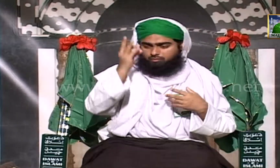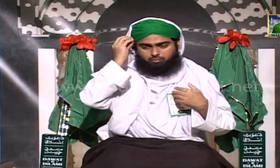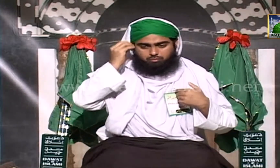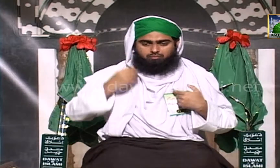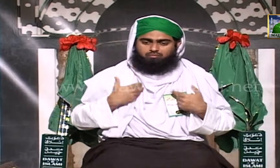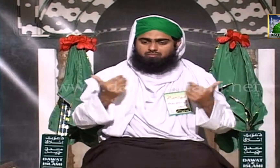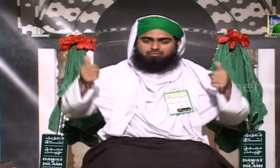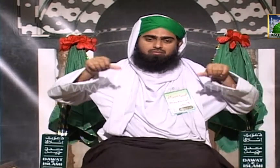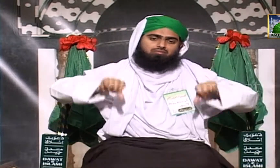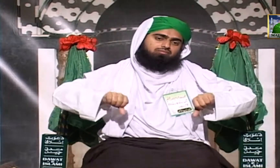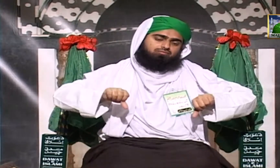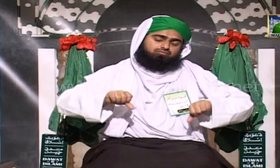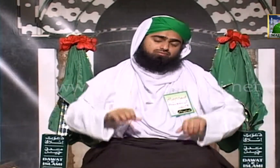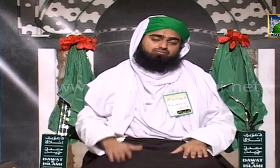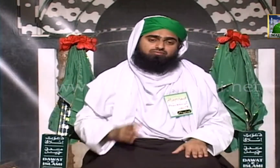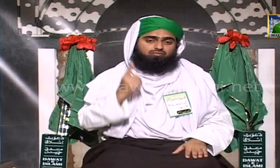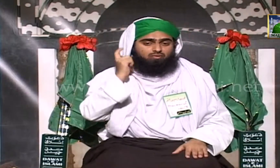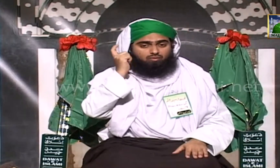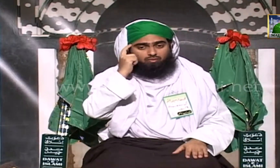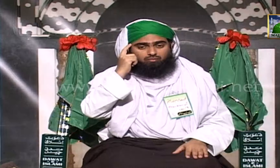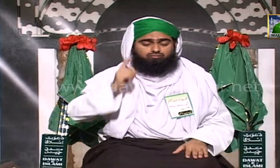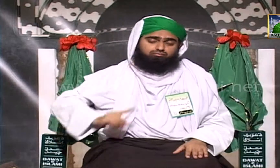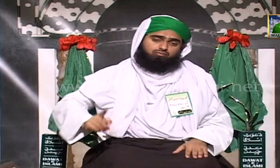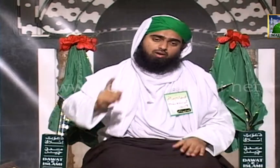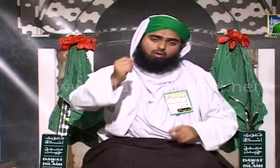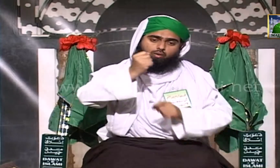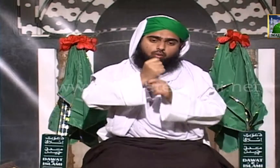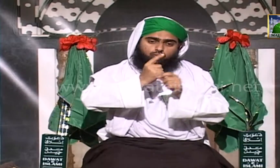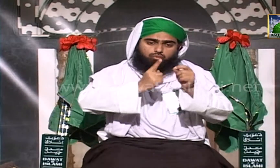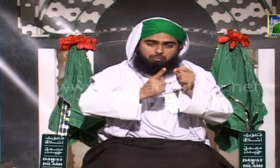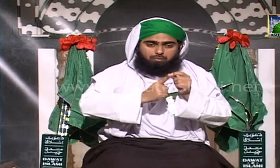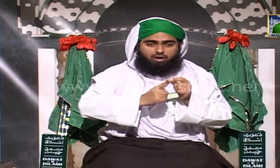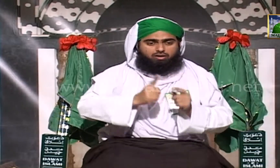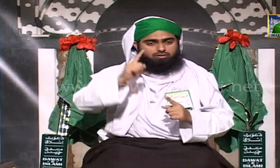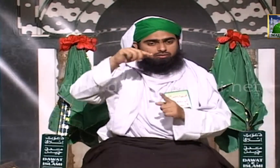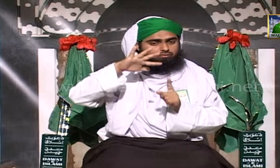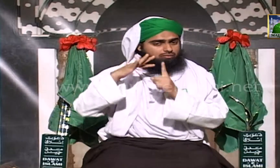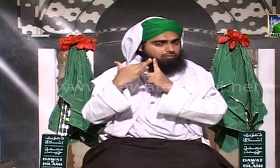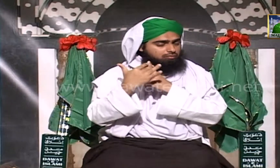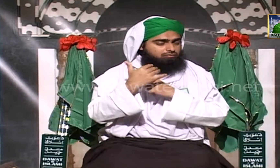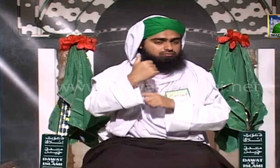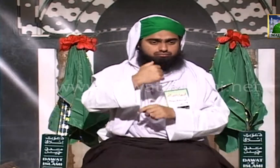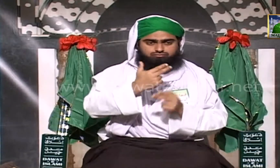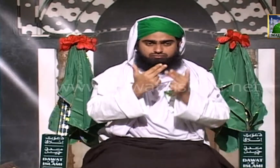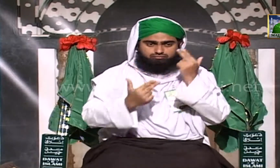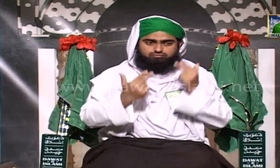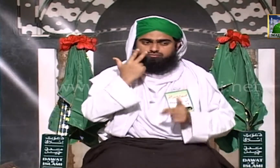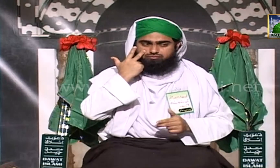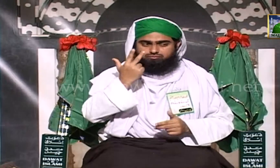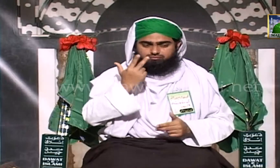جل جلالہ کے ولی حضور سیدی غوث اعظم میرے مرشد کی شان و عظمت تو